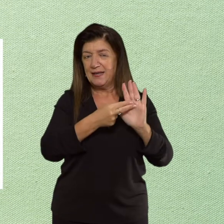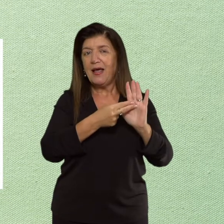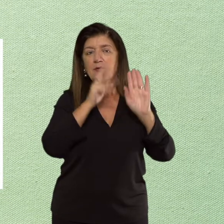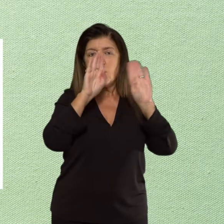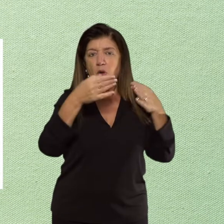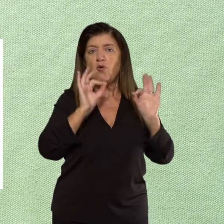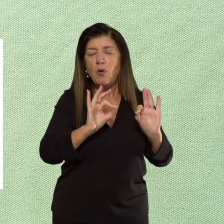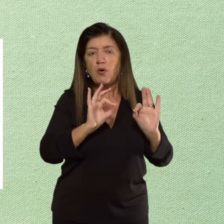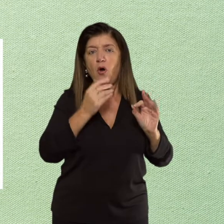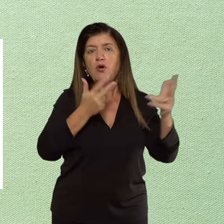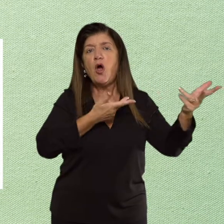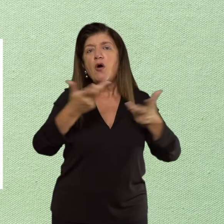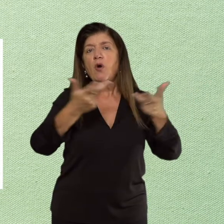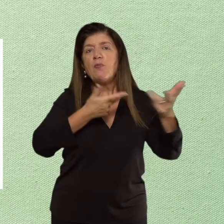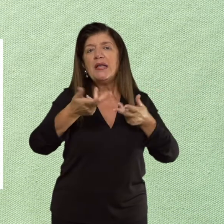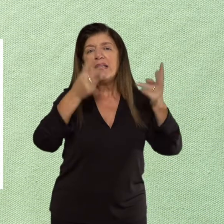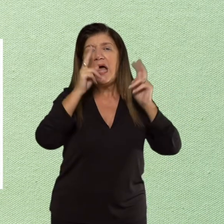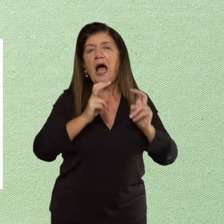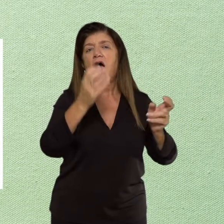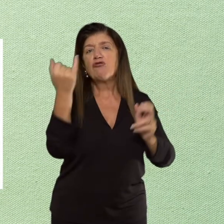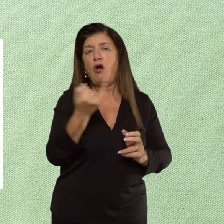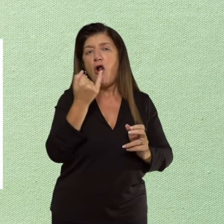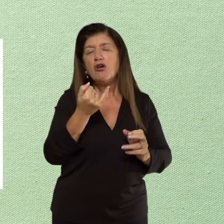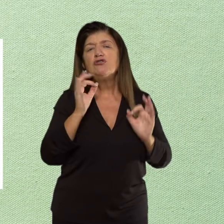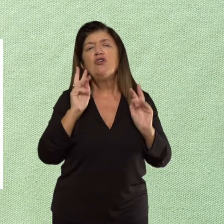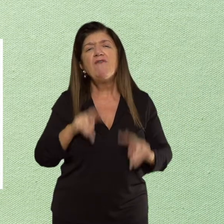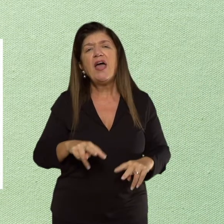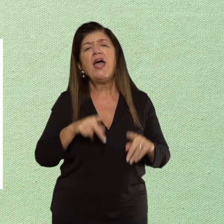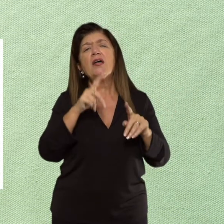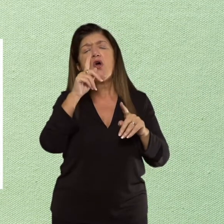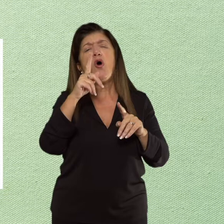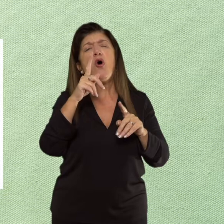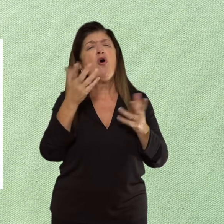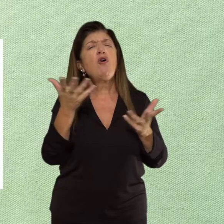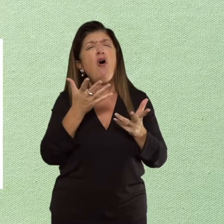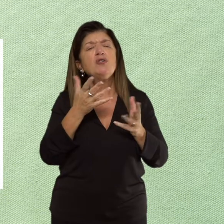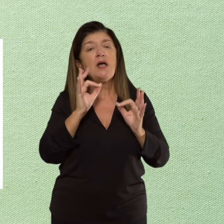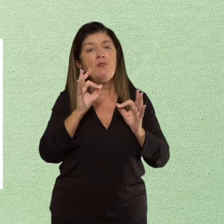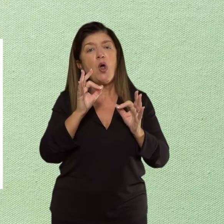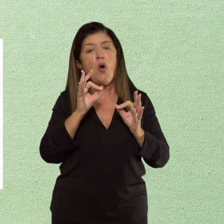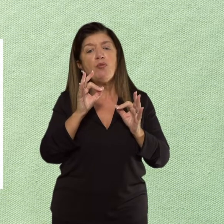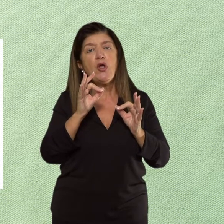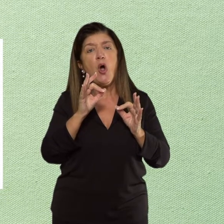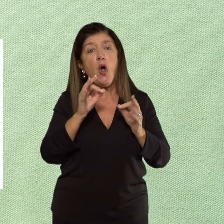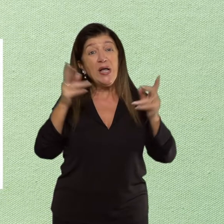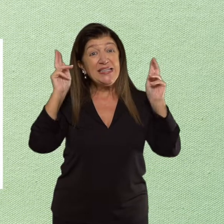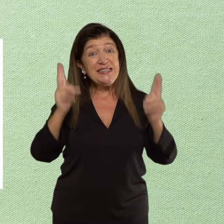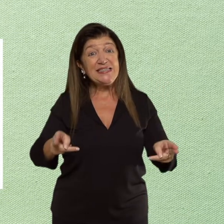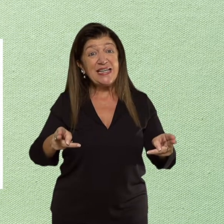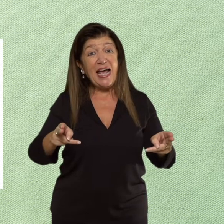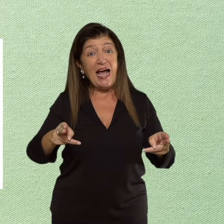che è riferita a tutta la mobilità, la pedonalità, i sistemi di